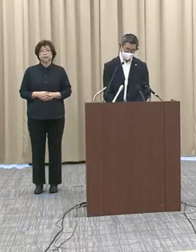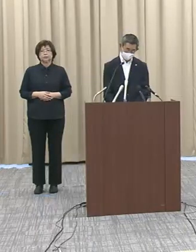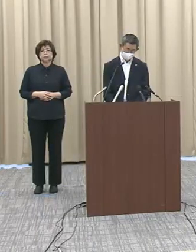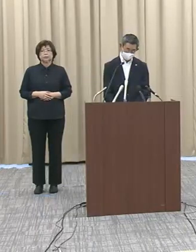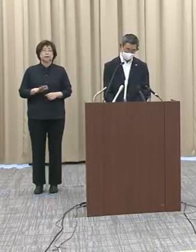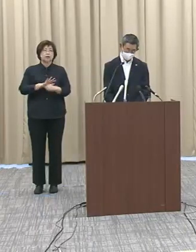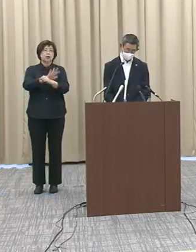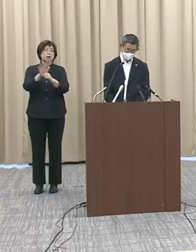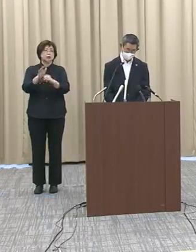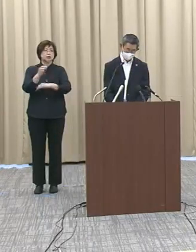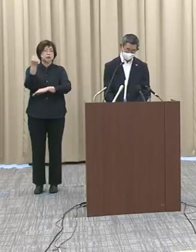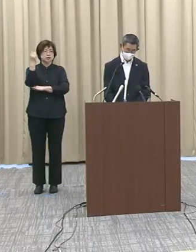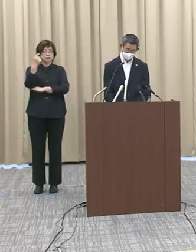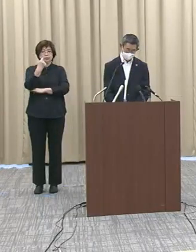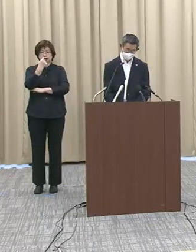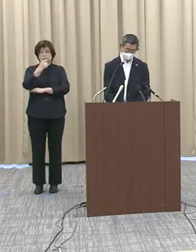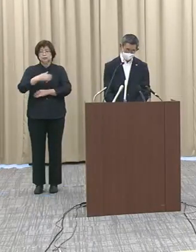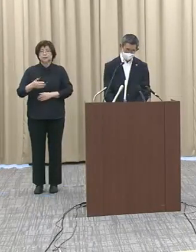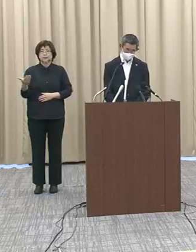朝日新聞です。